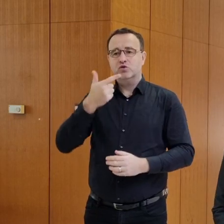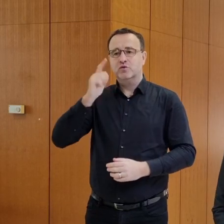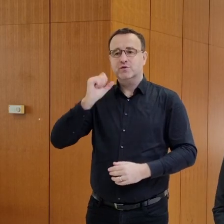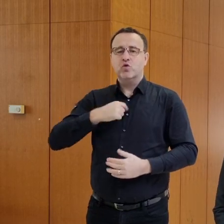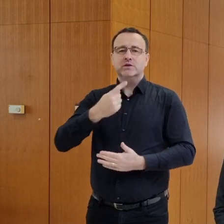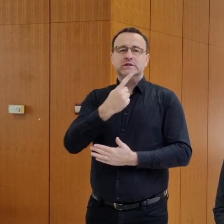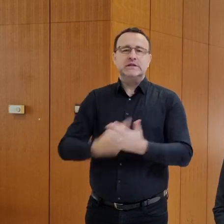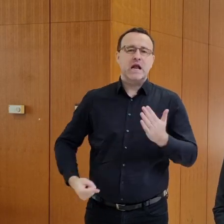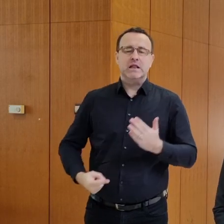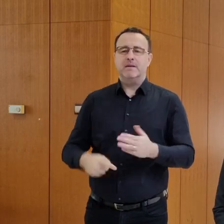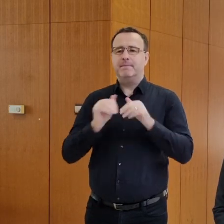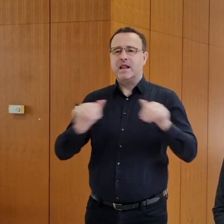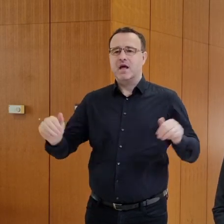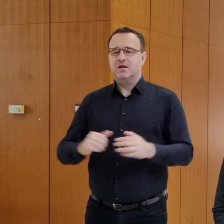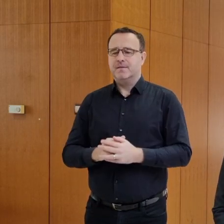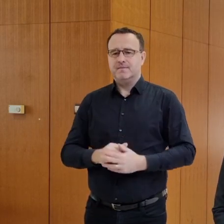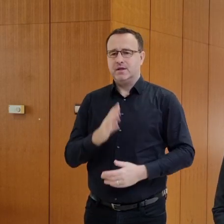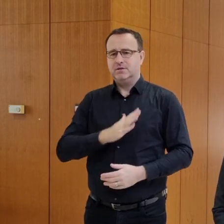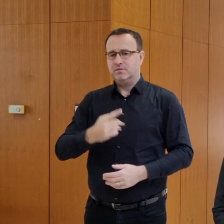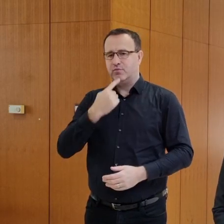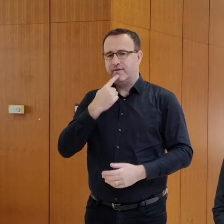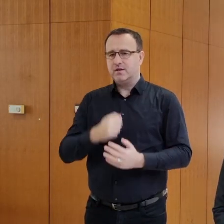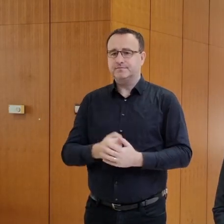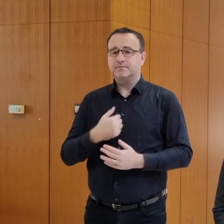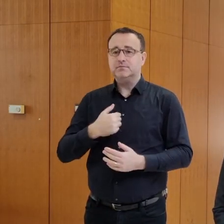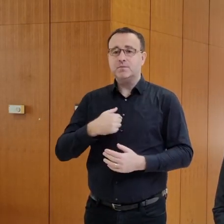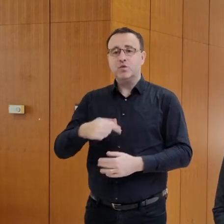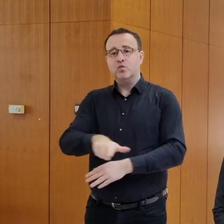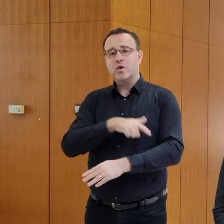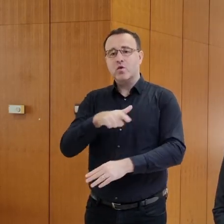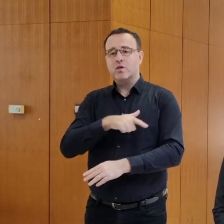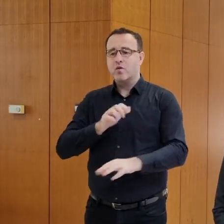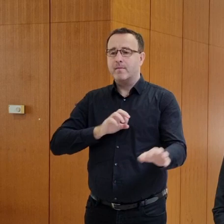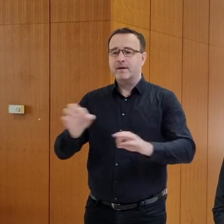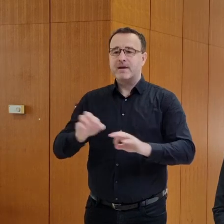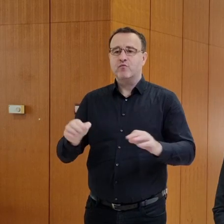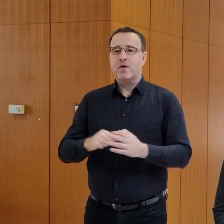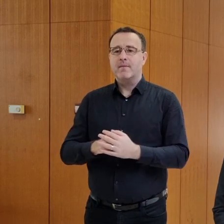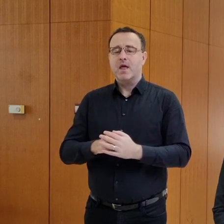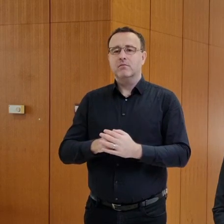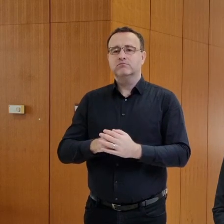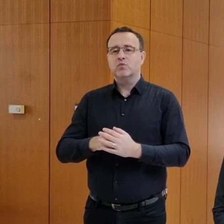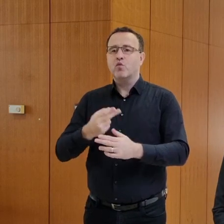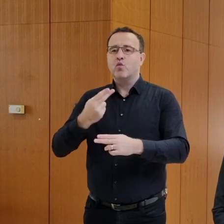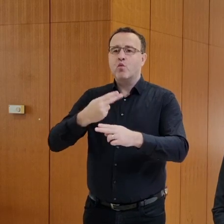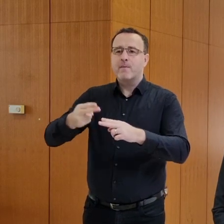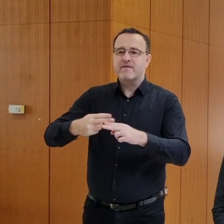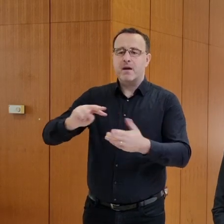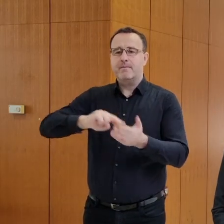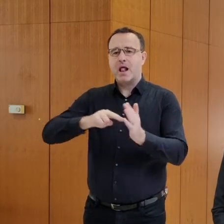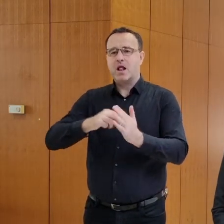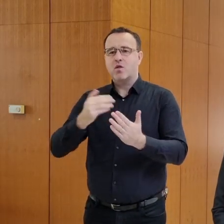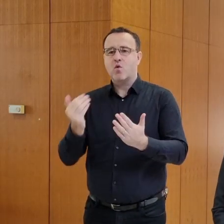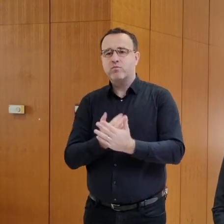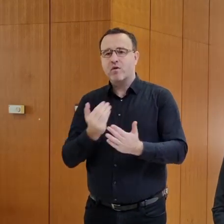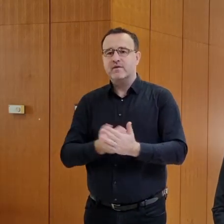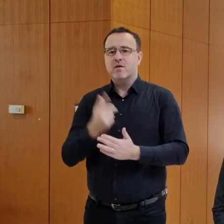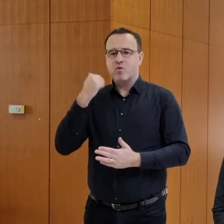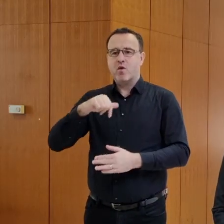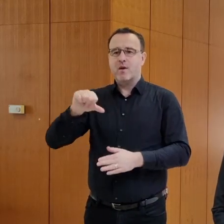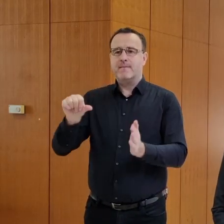stratí miliardu, to by som chcela povedať, že my už dlhodobo pripravujeme aktualizáciu plánu obnovy. Bolo spustené aj medzirezortné